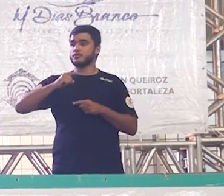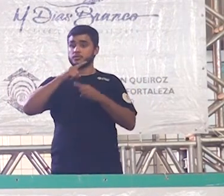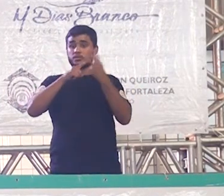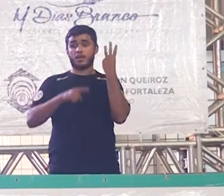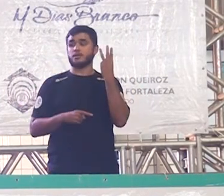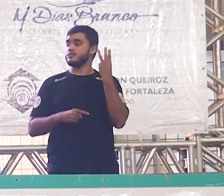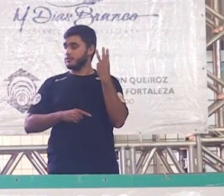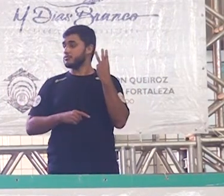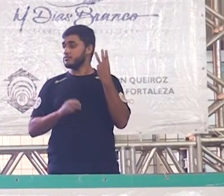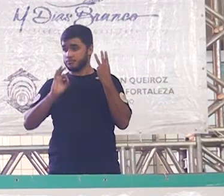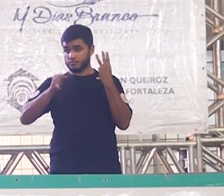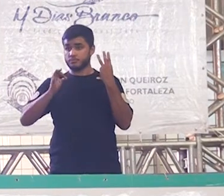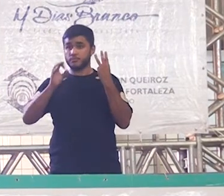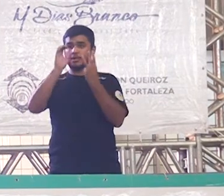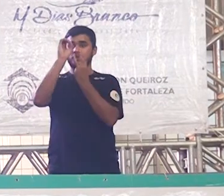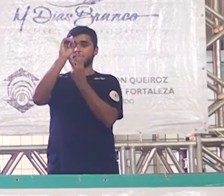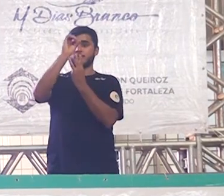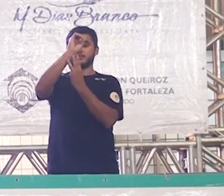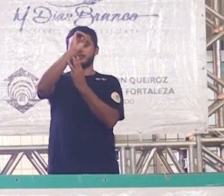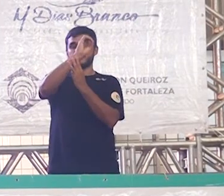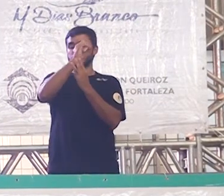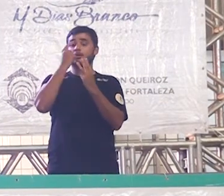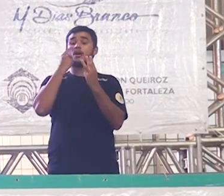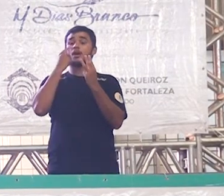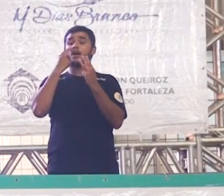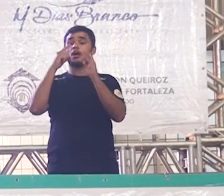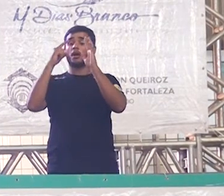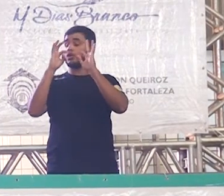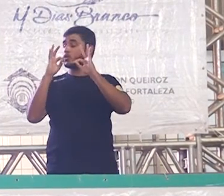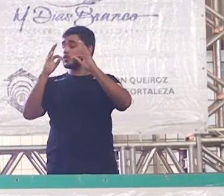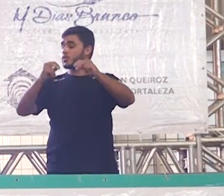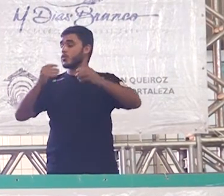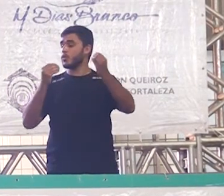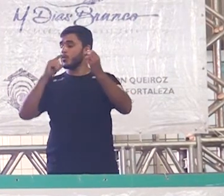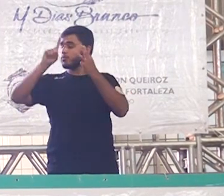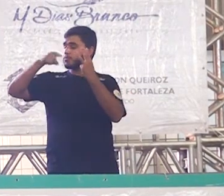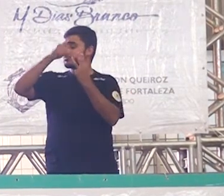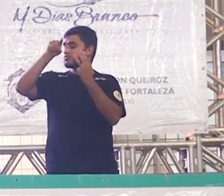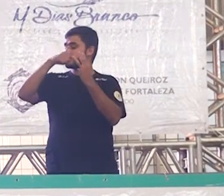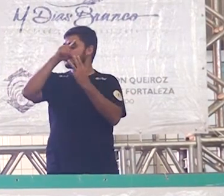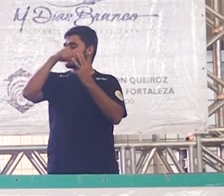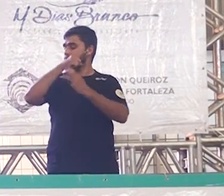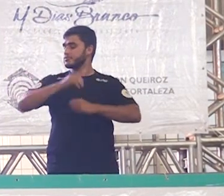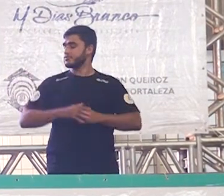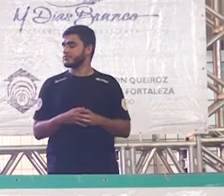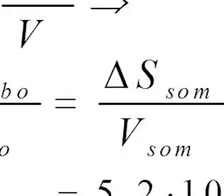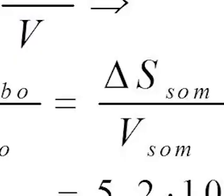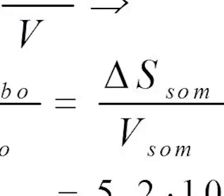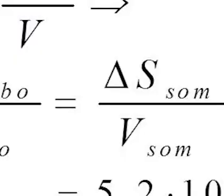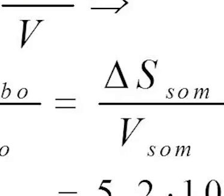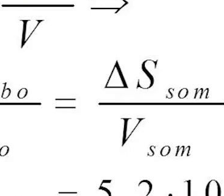metro. 3 casinhas decimais. Vamos diminuir as 3 unidades dessa potência.